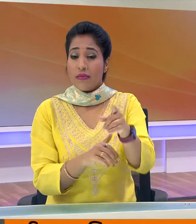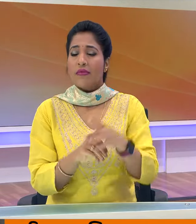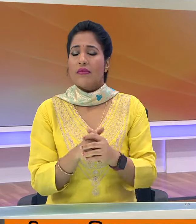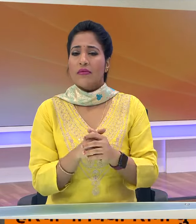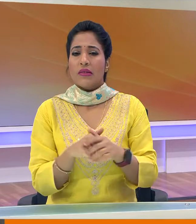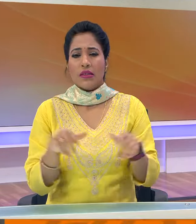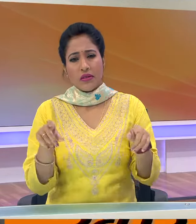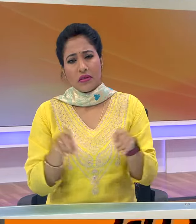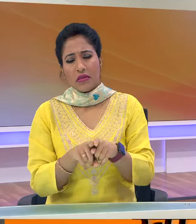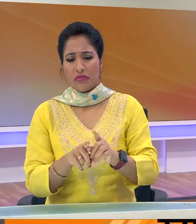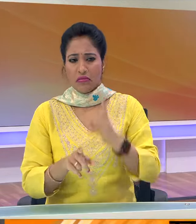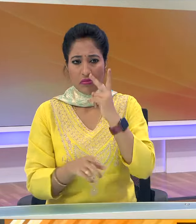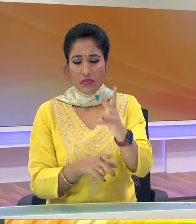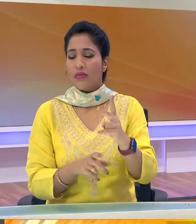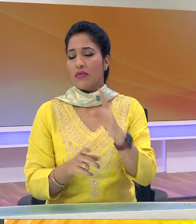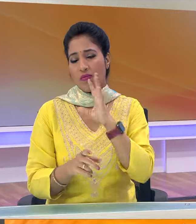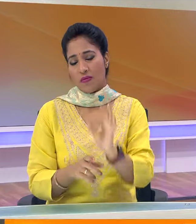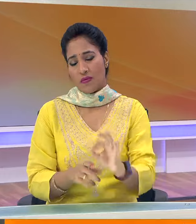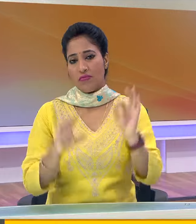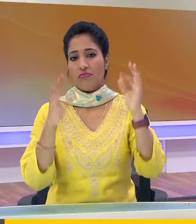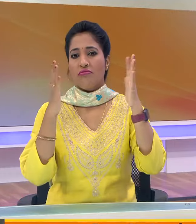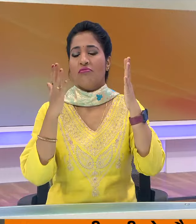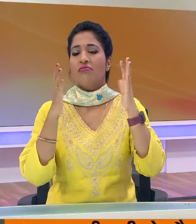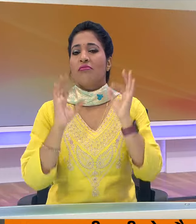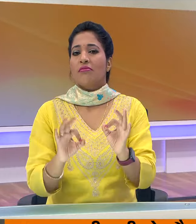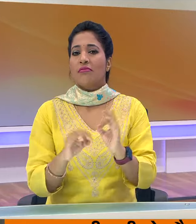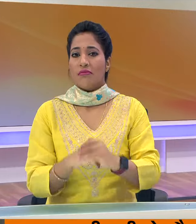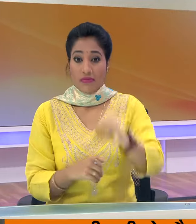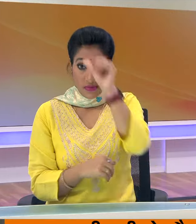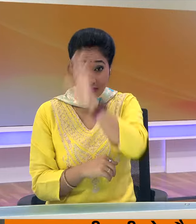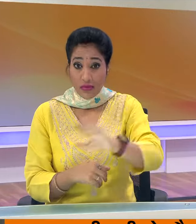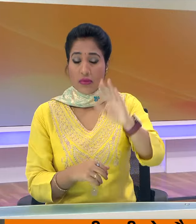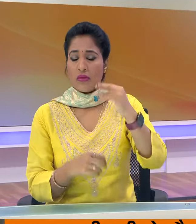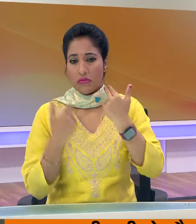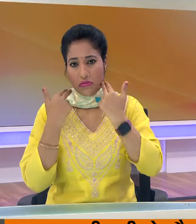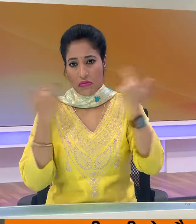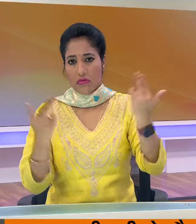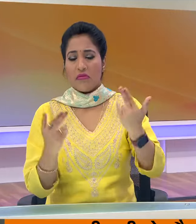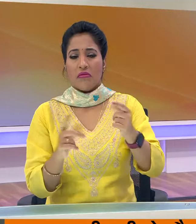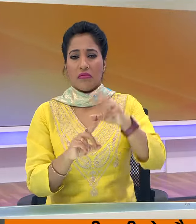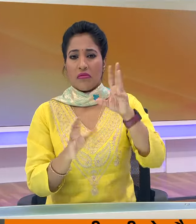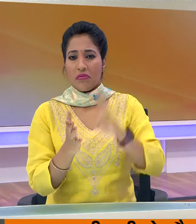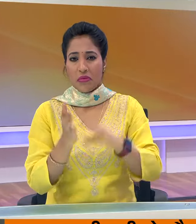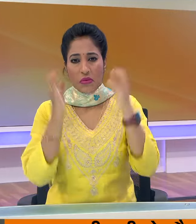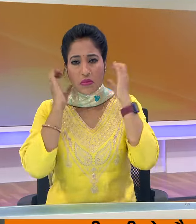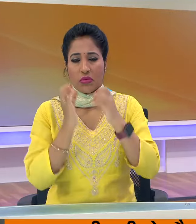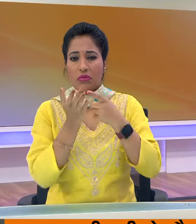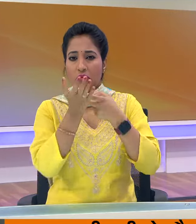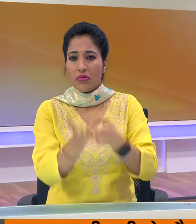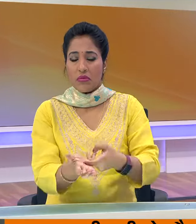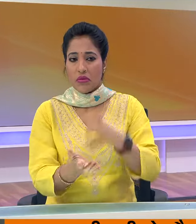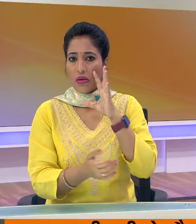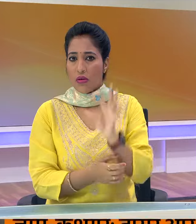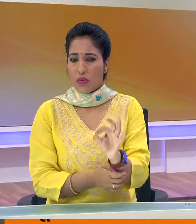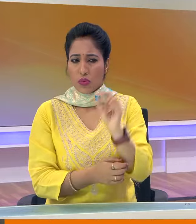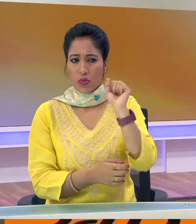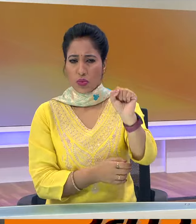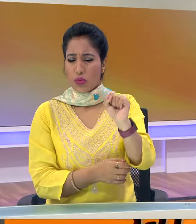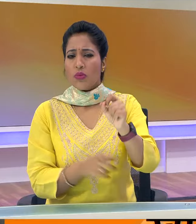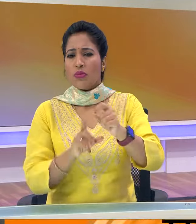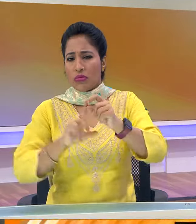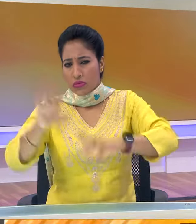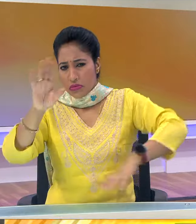यह बहुत ही प्रशंसनीय है। देश के यशस्वी प्रधानमंत्री आदरणीय नरेंद्र मोदी जी की महत्वाकांक्षी